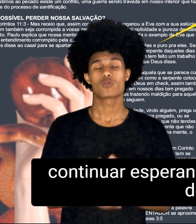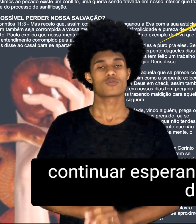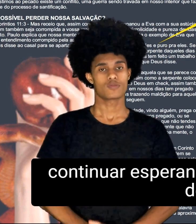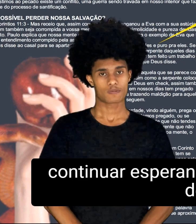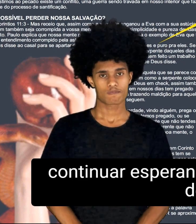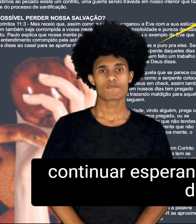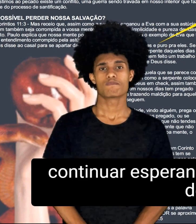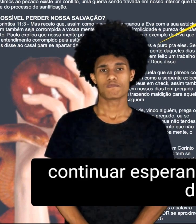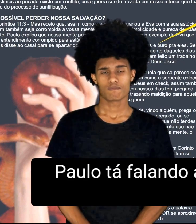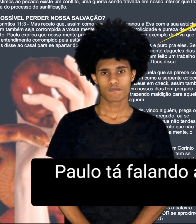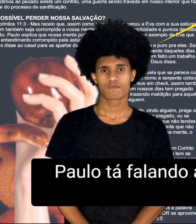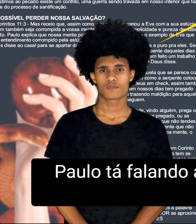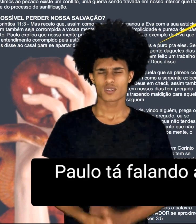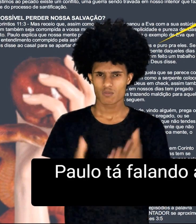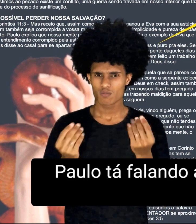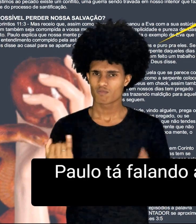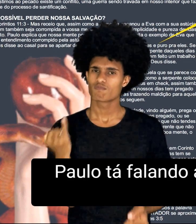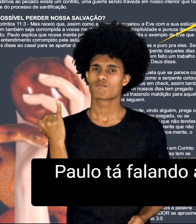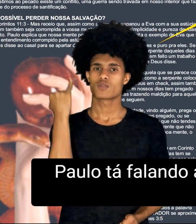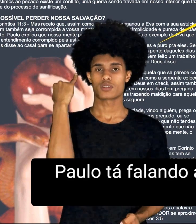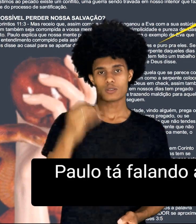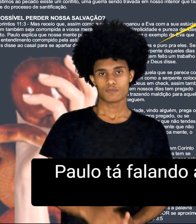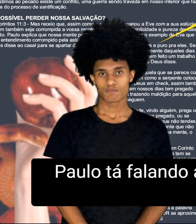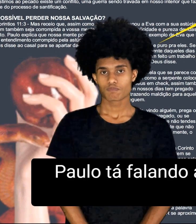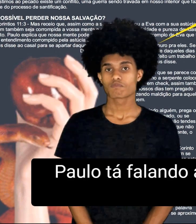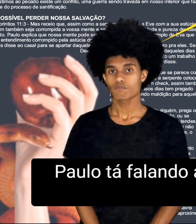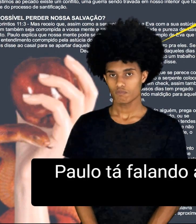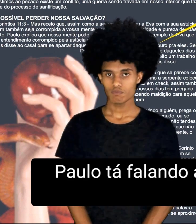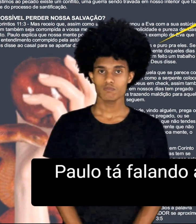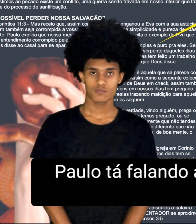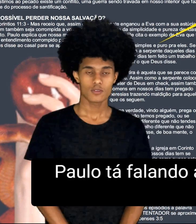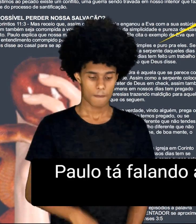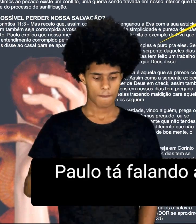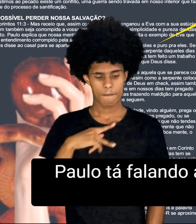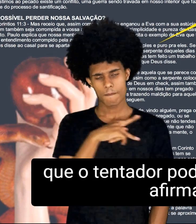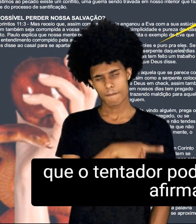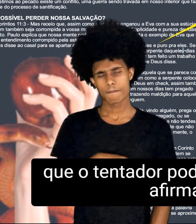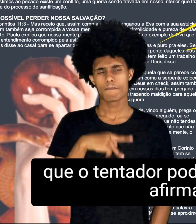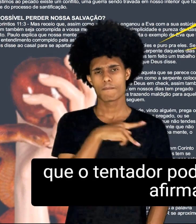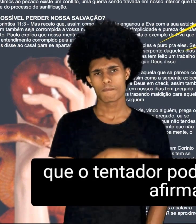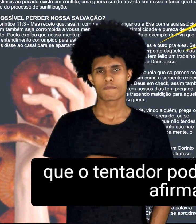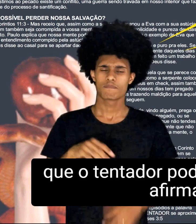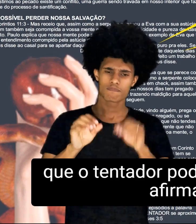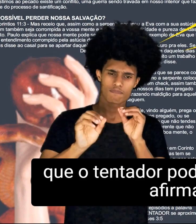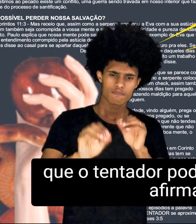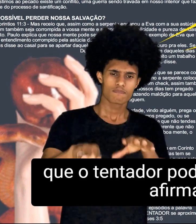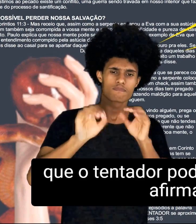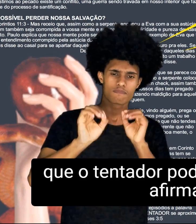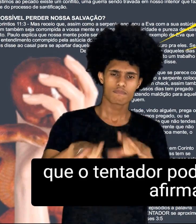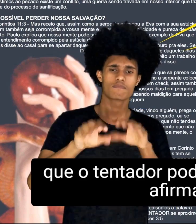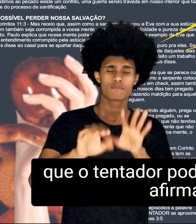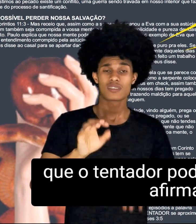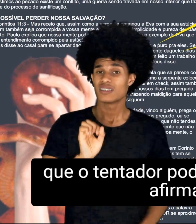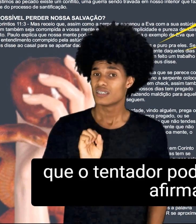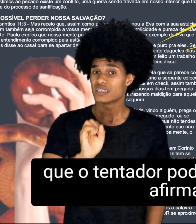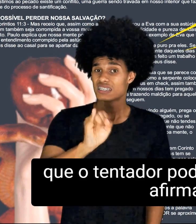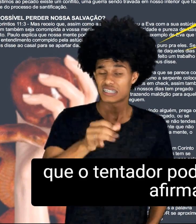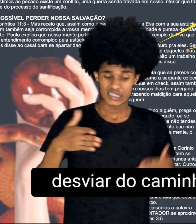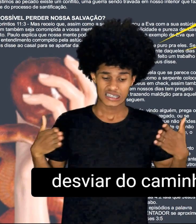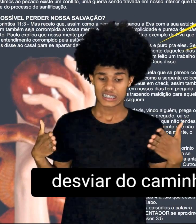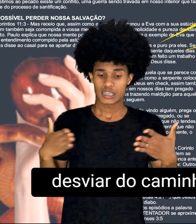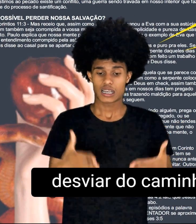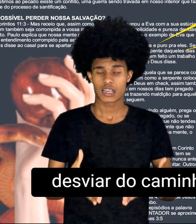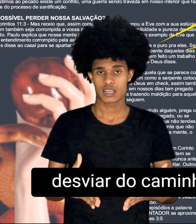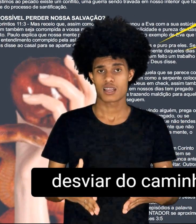mandei indagar o estado da vossa fé. Paulo está falando aqui do tentador, ó. Ele estava alertando que o tentador pode afastar os santos da fé. Ele afirma que é